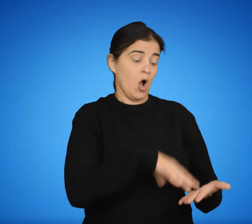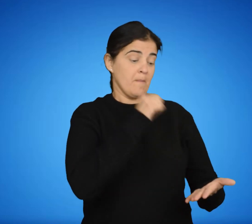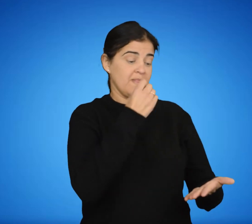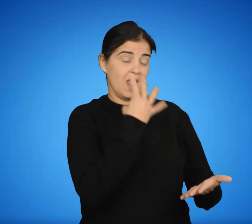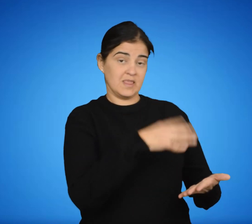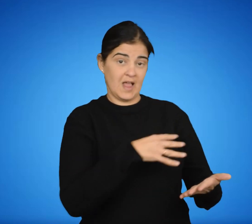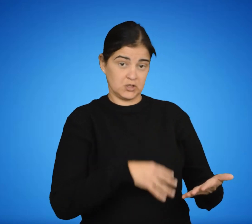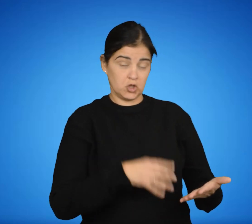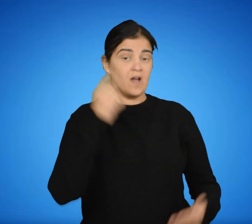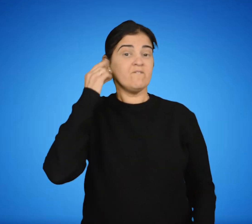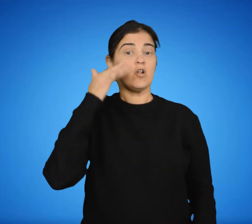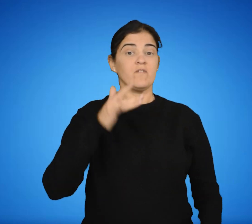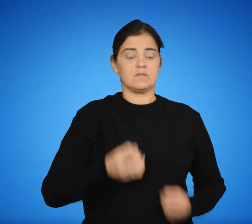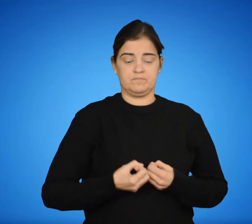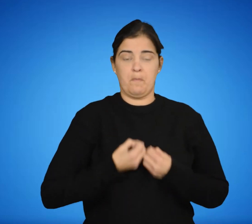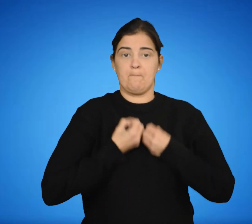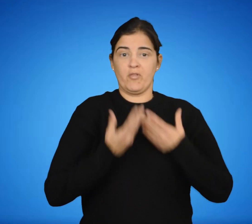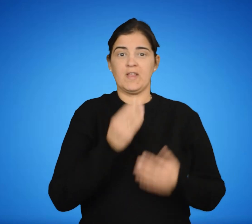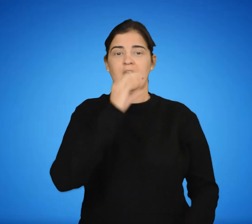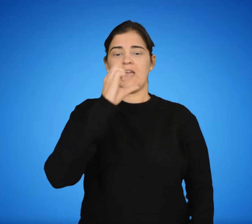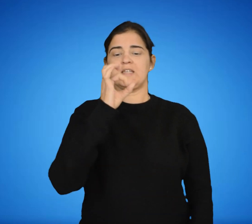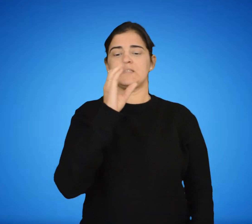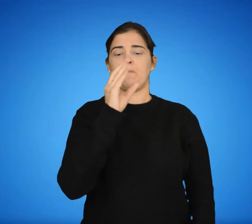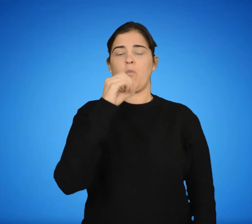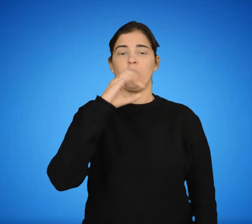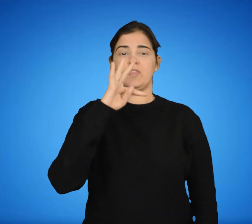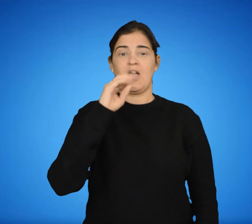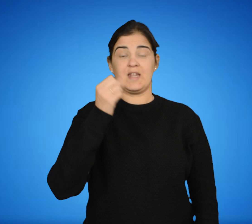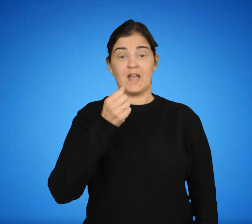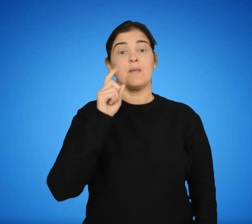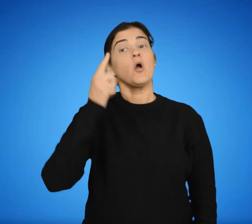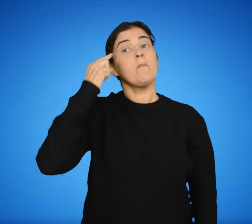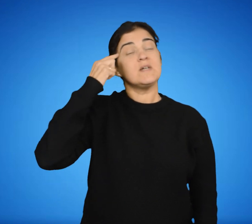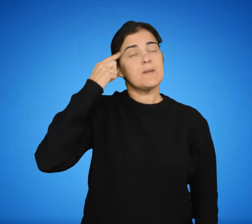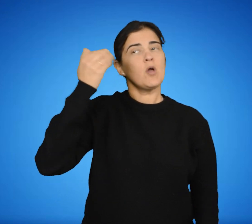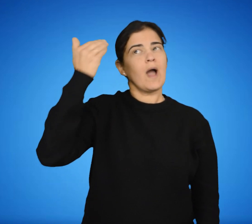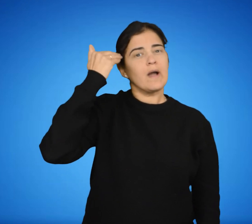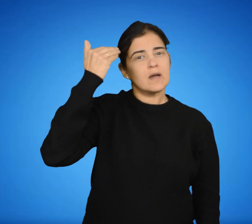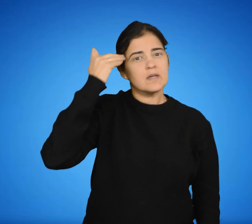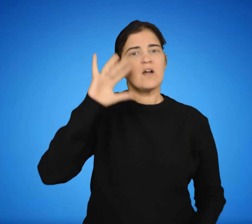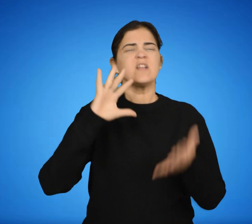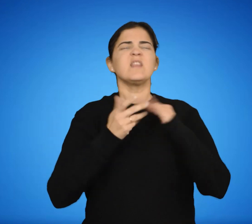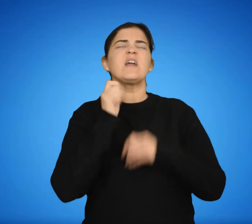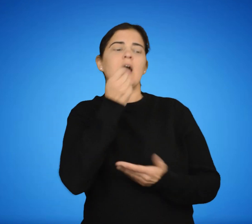Para comprender el texto, Filosofía espontánea y como pensamiento consciente y crítico, de Gramsci.